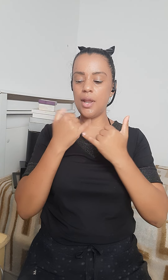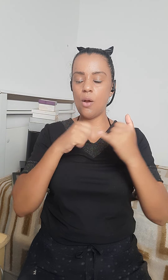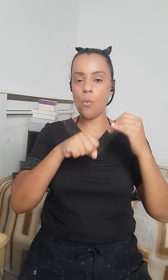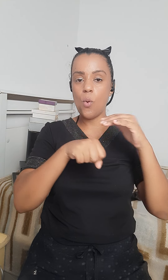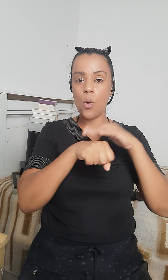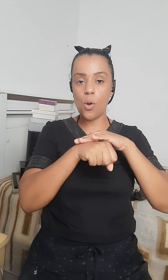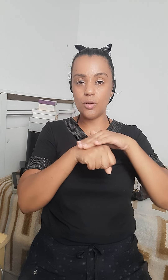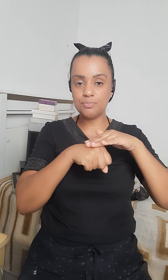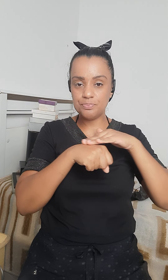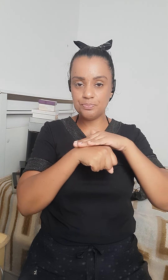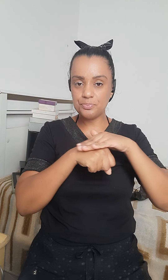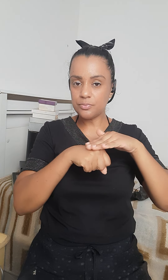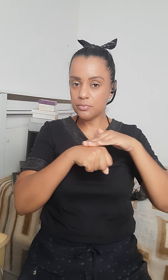oral, ó,